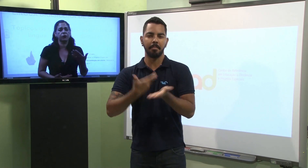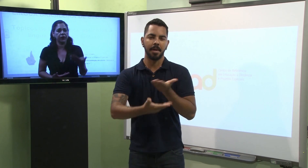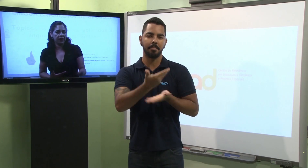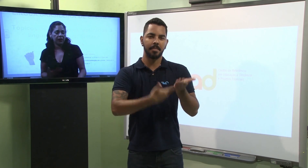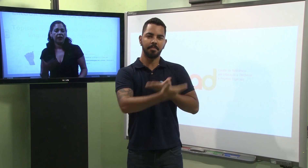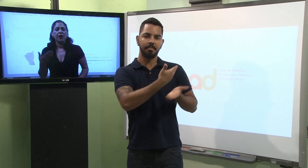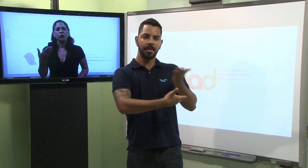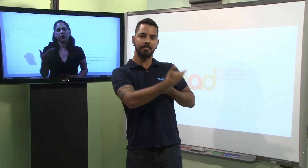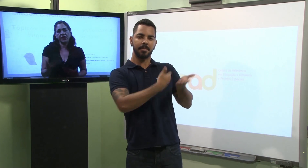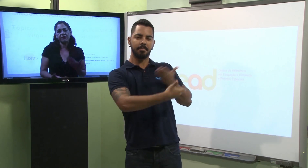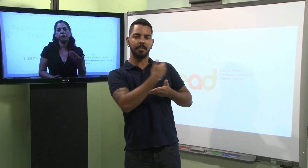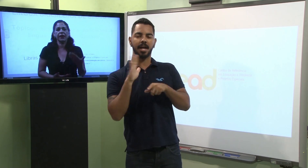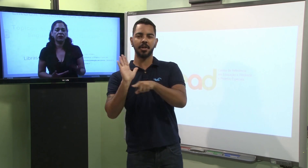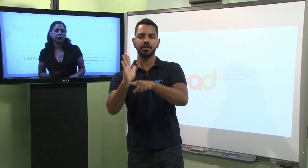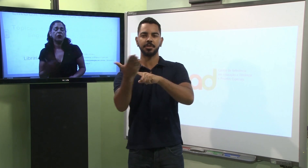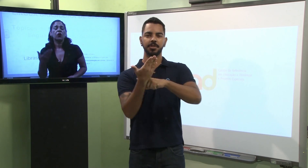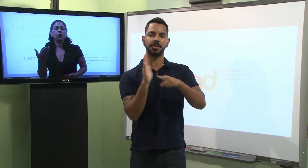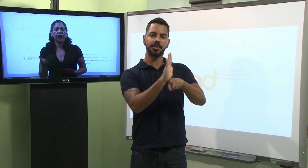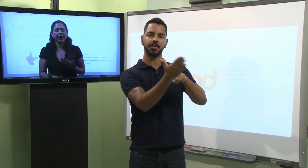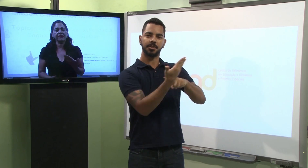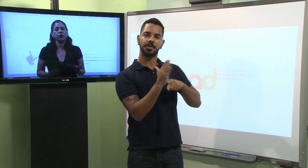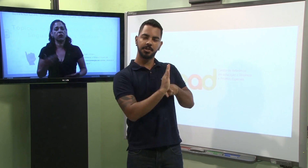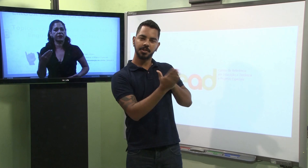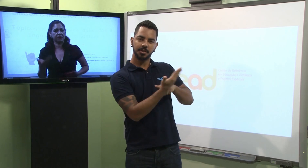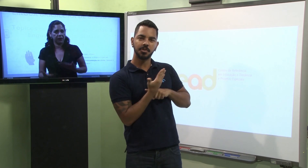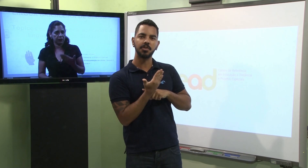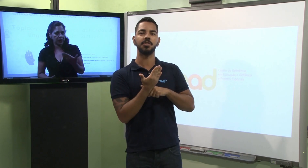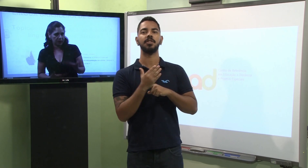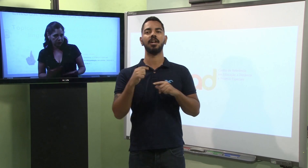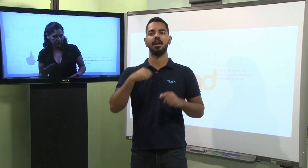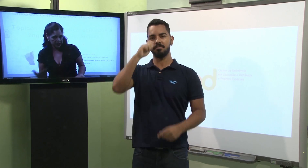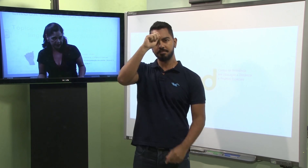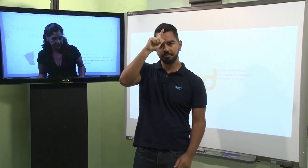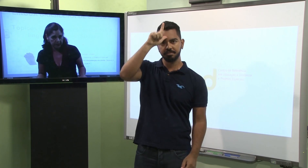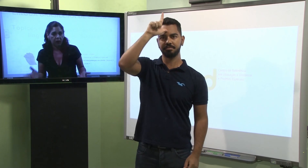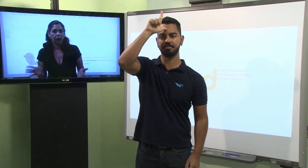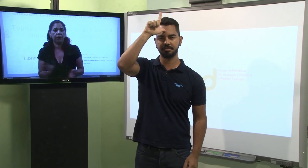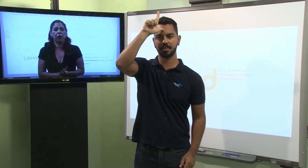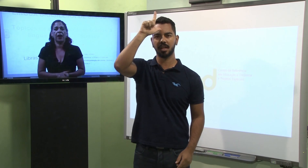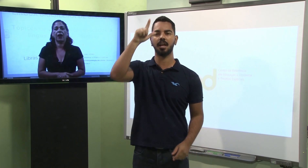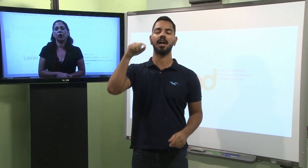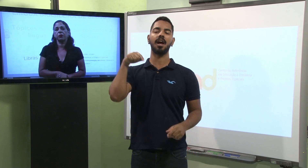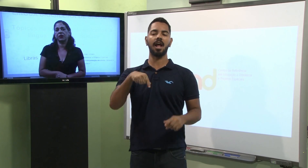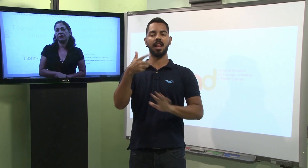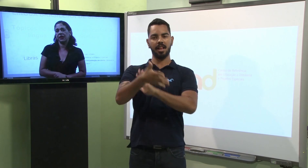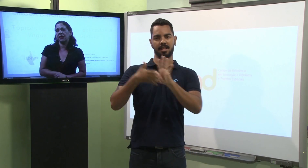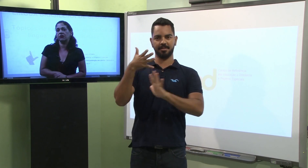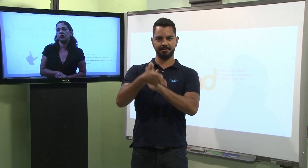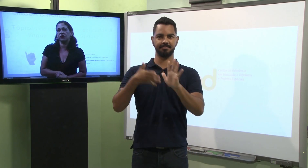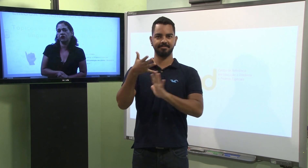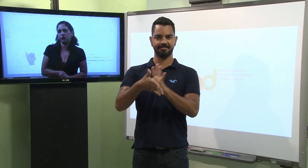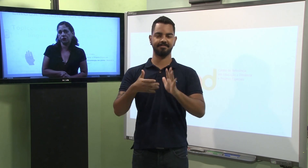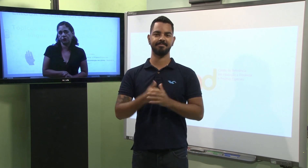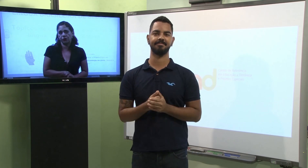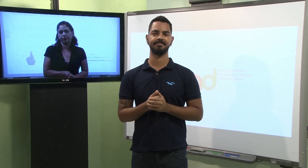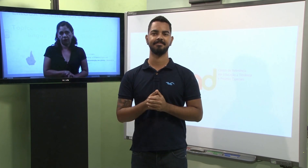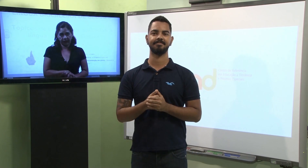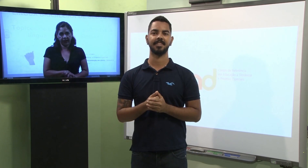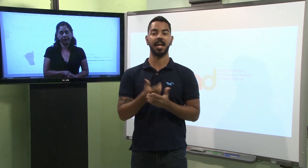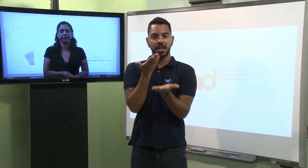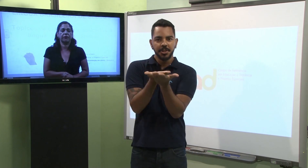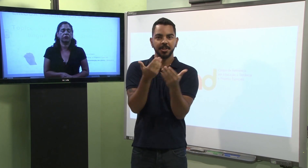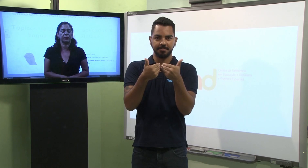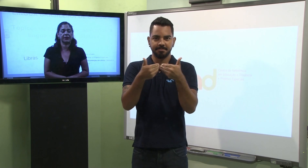nos contribuir no crescimento com relação ao conhecimento da língua de sinais. Bom, agora podemos dar início aos nossos